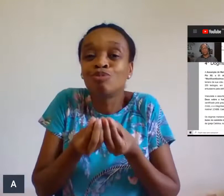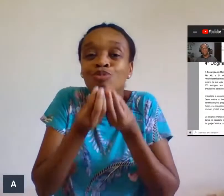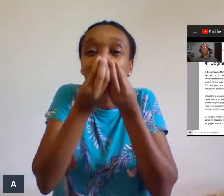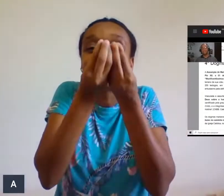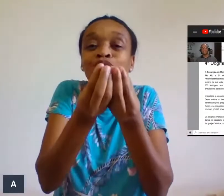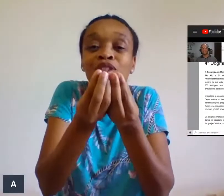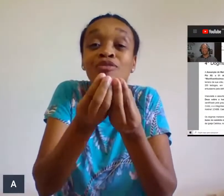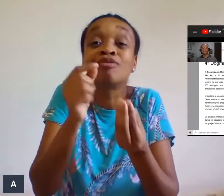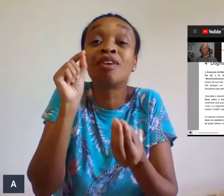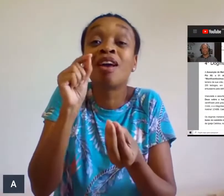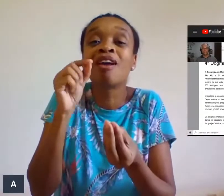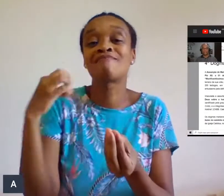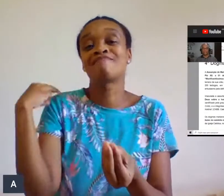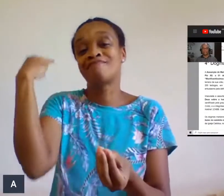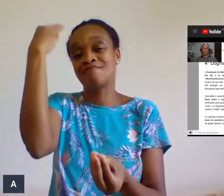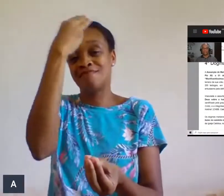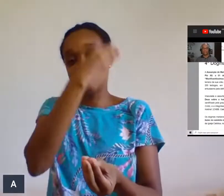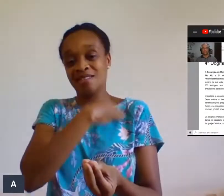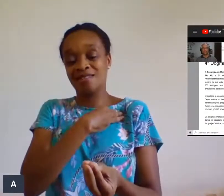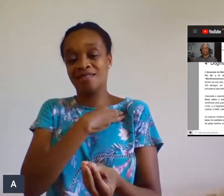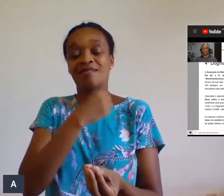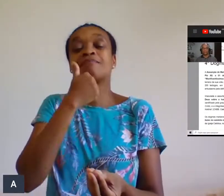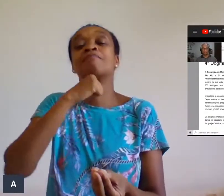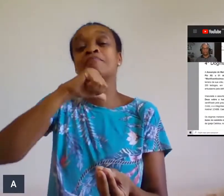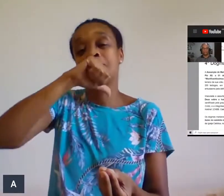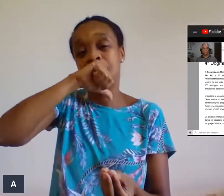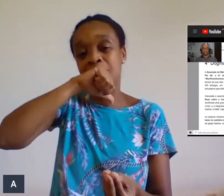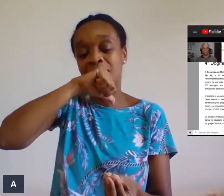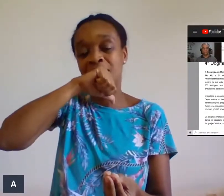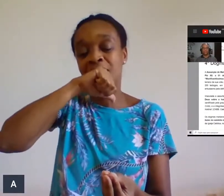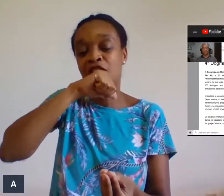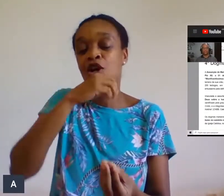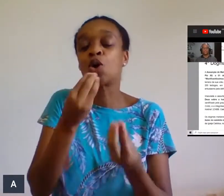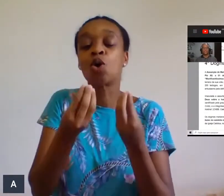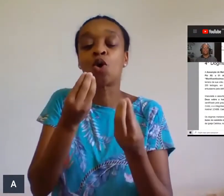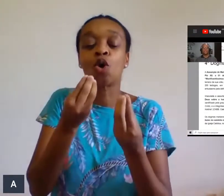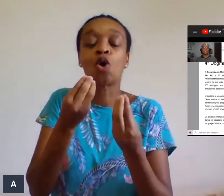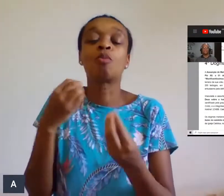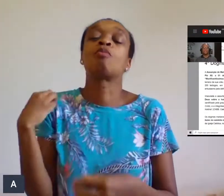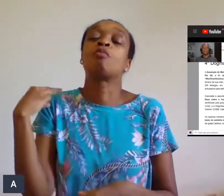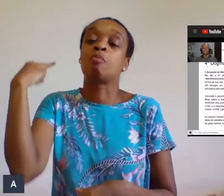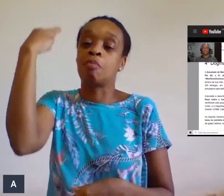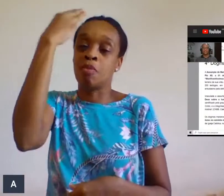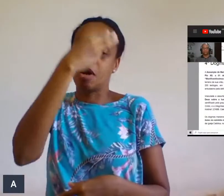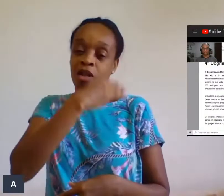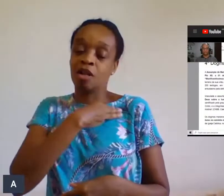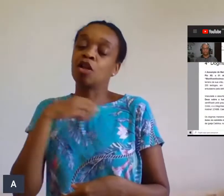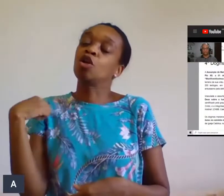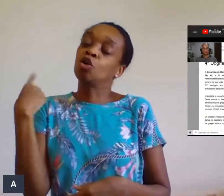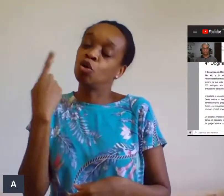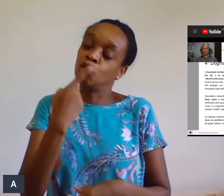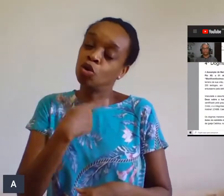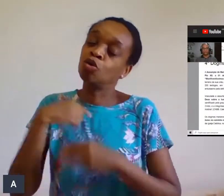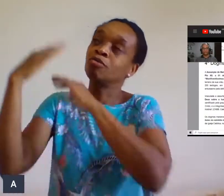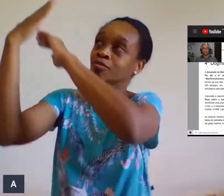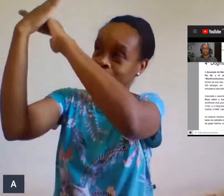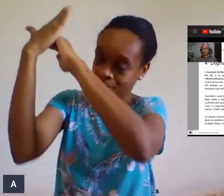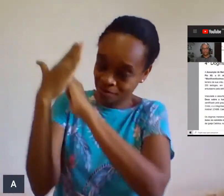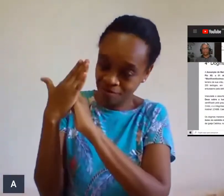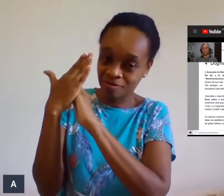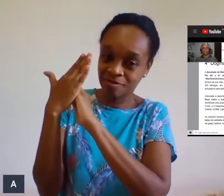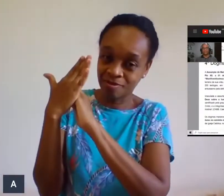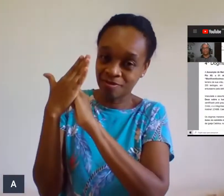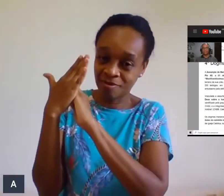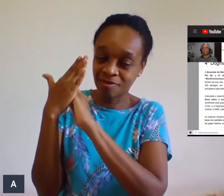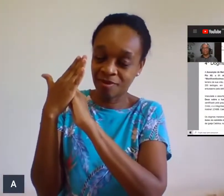Mãe também como nossa mãe, como nossa protetora, como nossa intercessora. Vamos